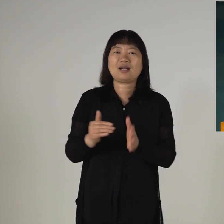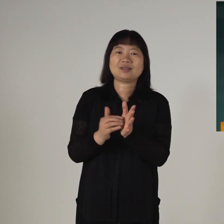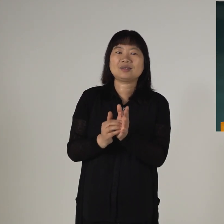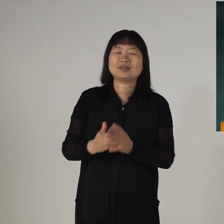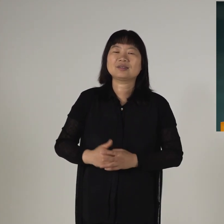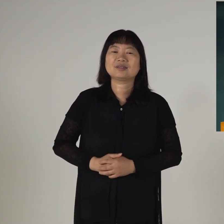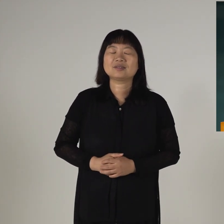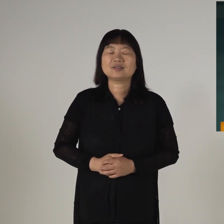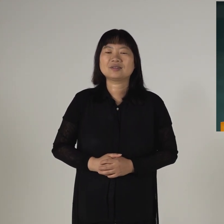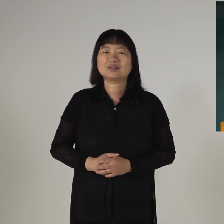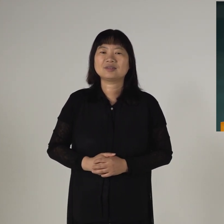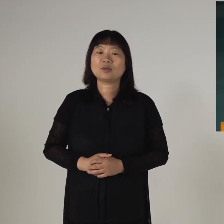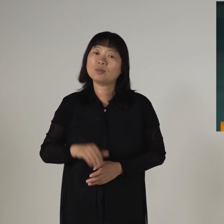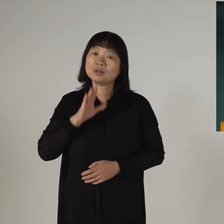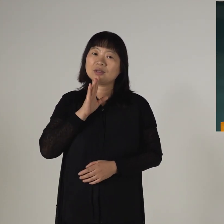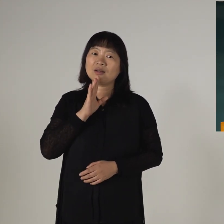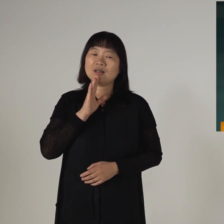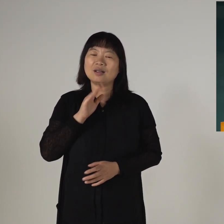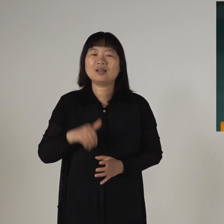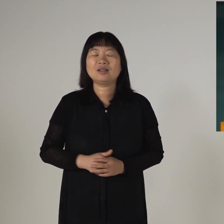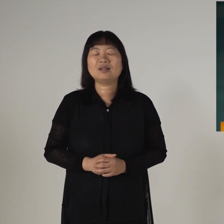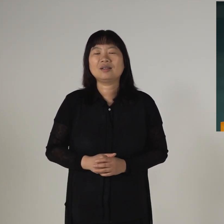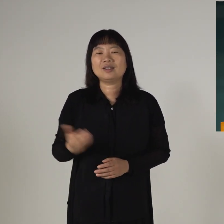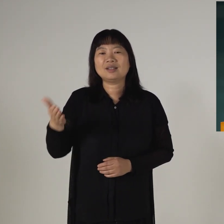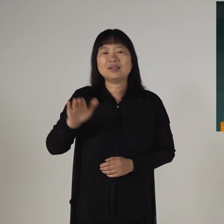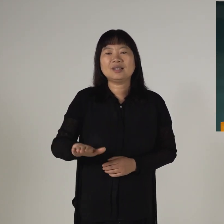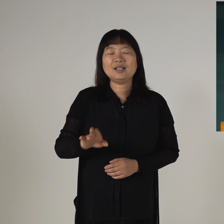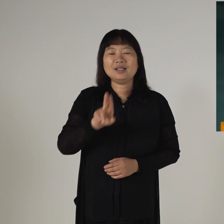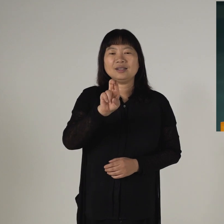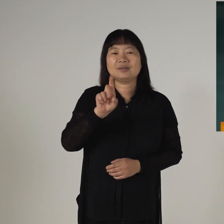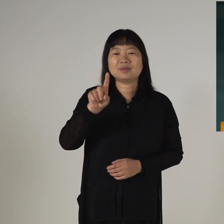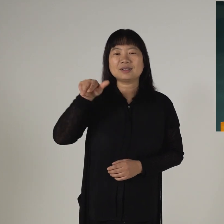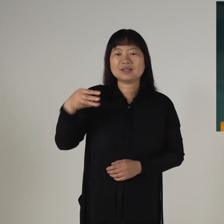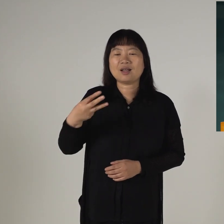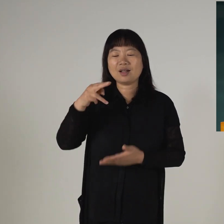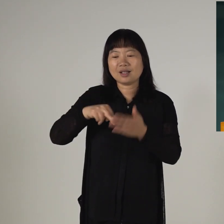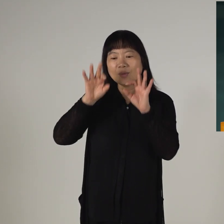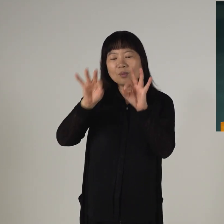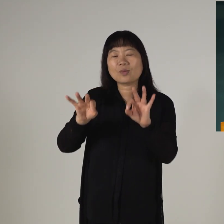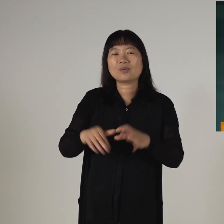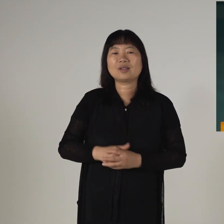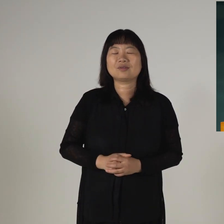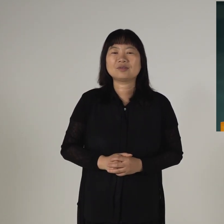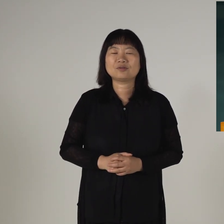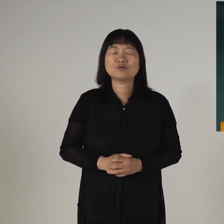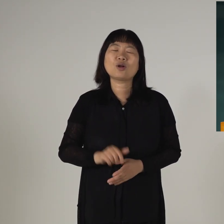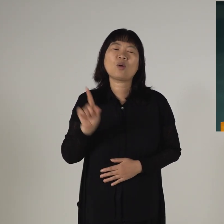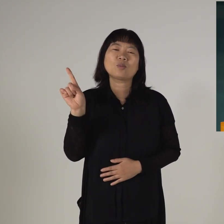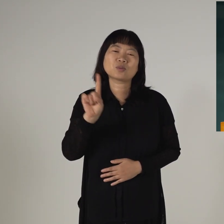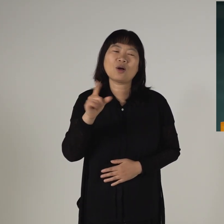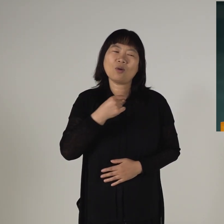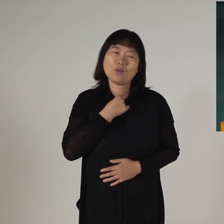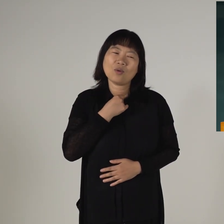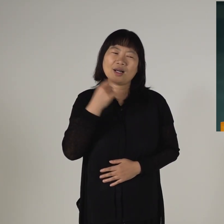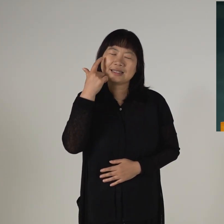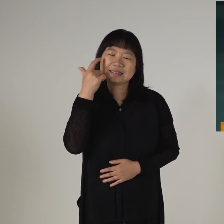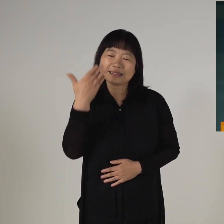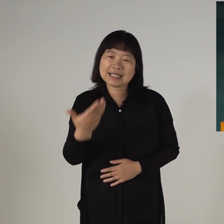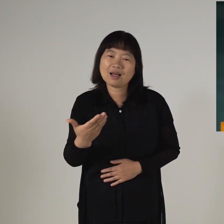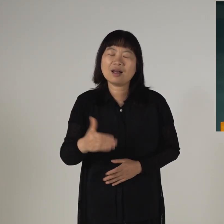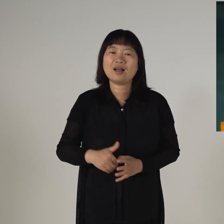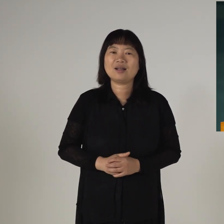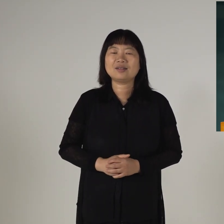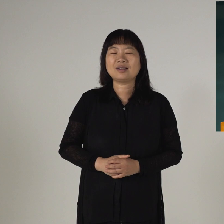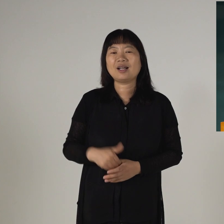명이에요. 그렇죠? 그런데 21절을 보시면 무엇을 원하느냐